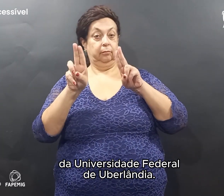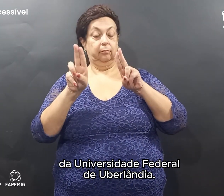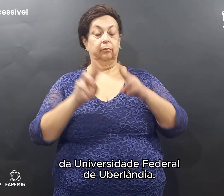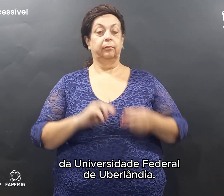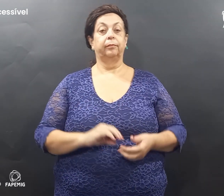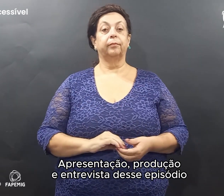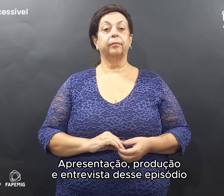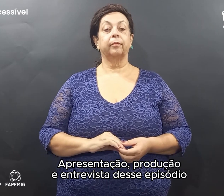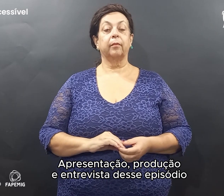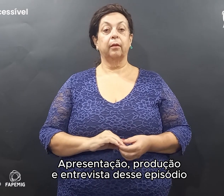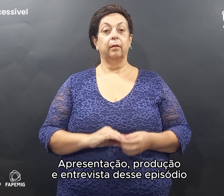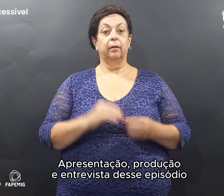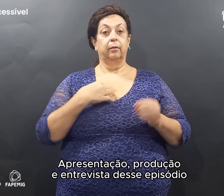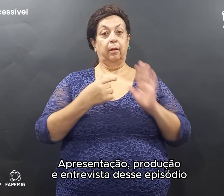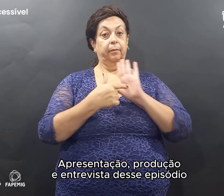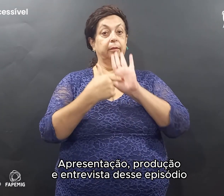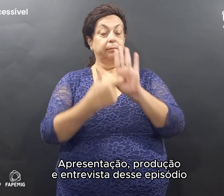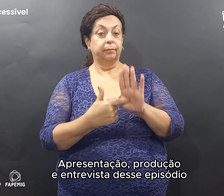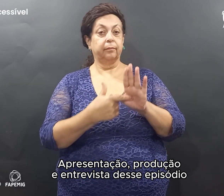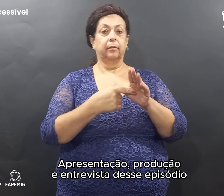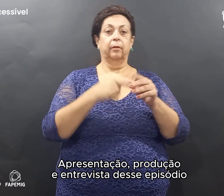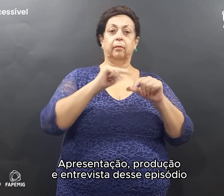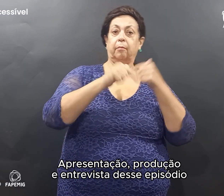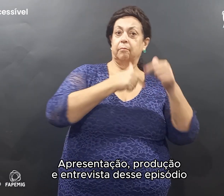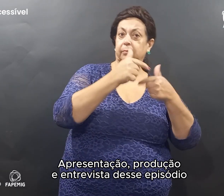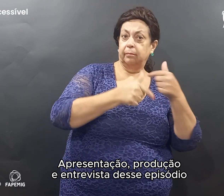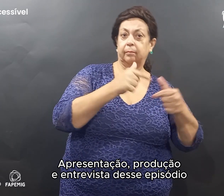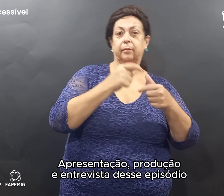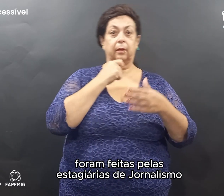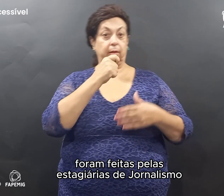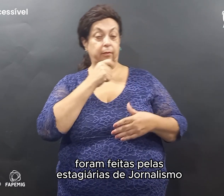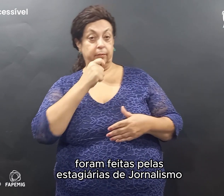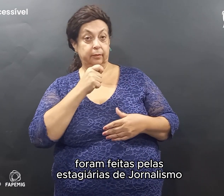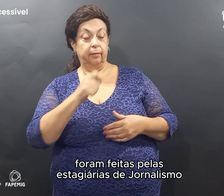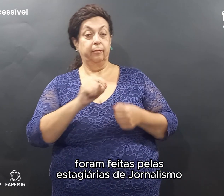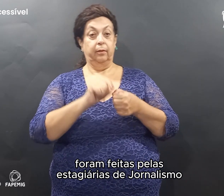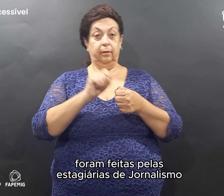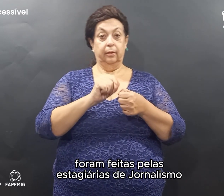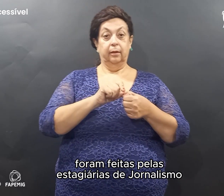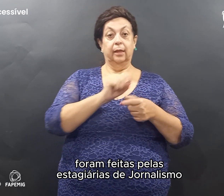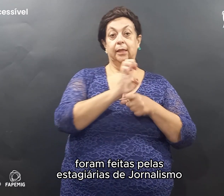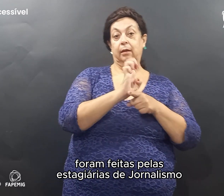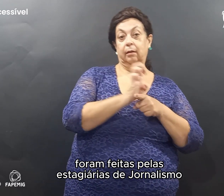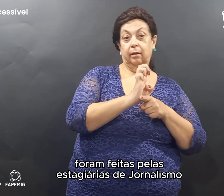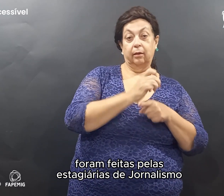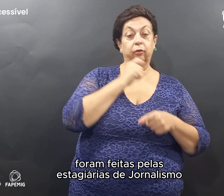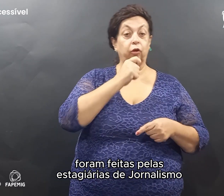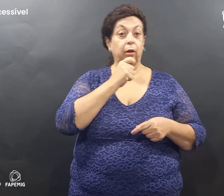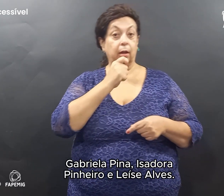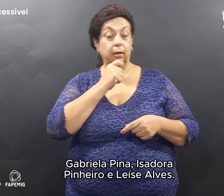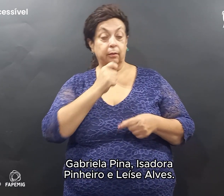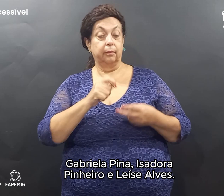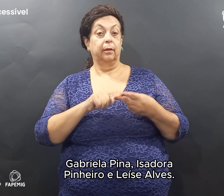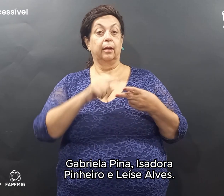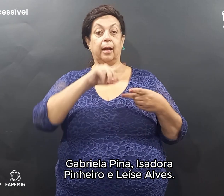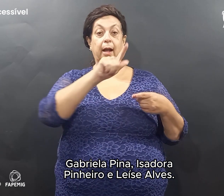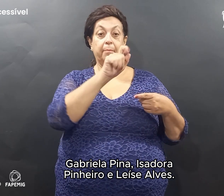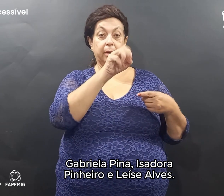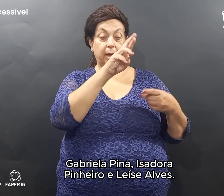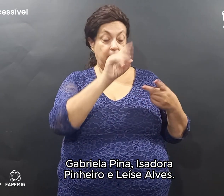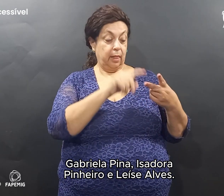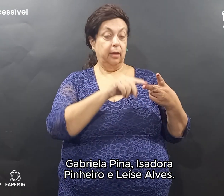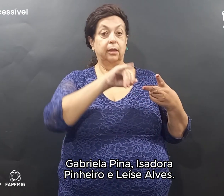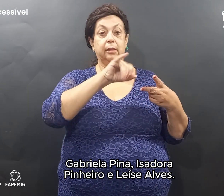Federal de Uberlândia. Apresentação, produção e entrevista desse episódio foram feitas pelas estagiárias de jornalismo Gabriela